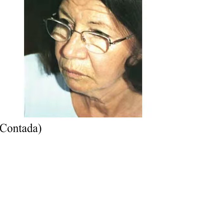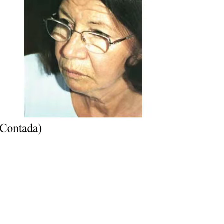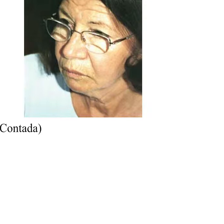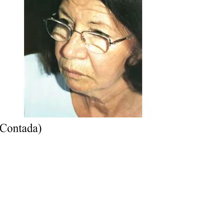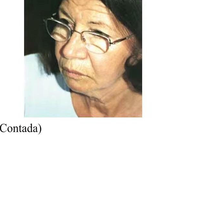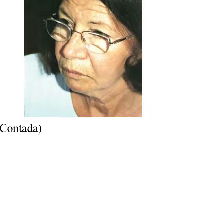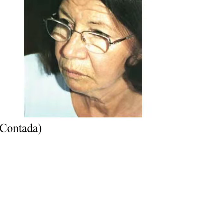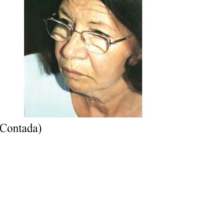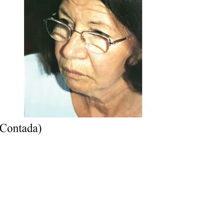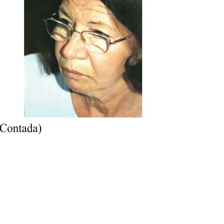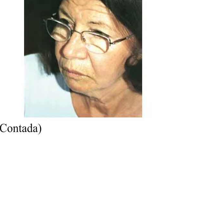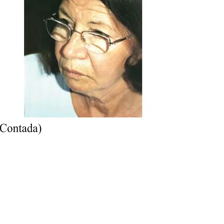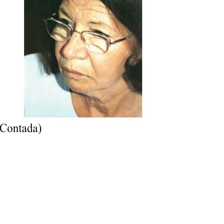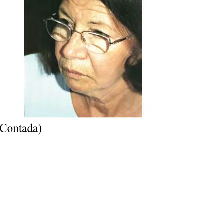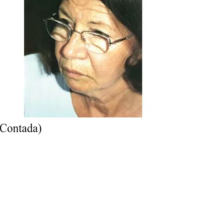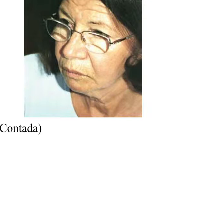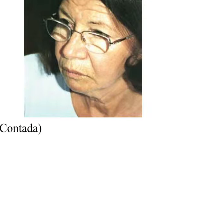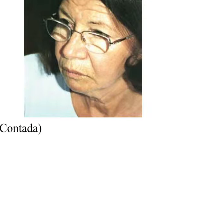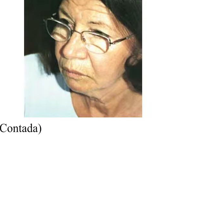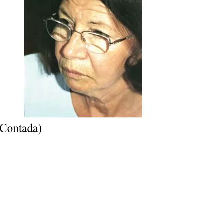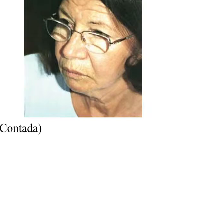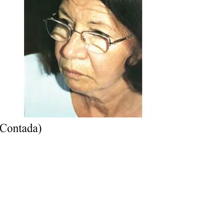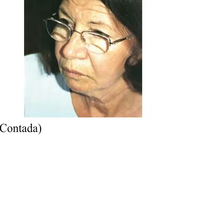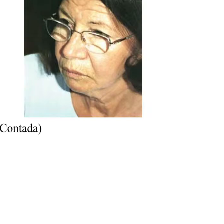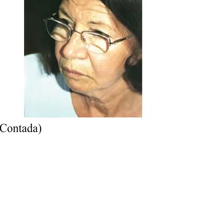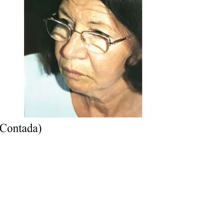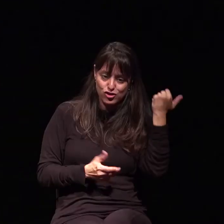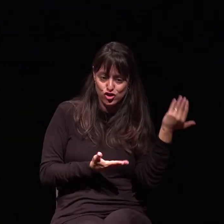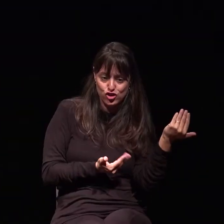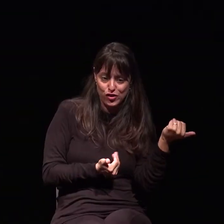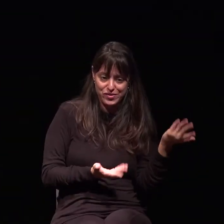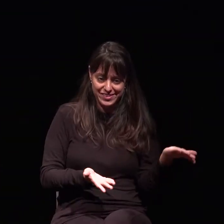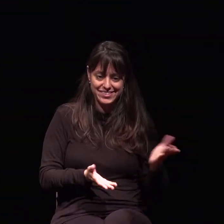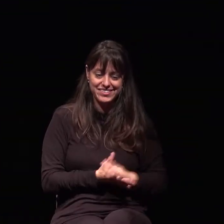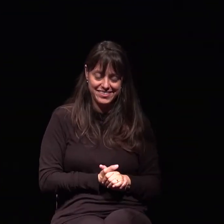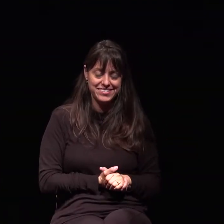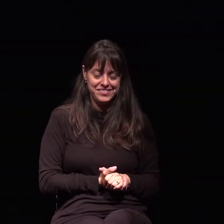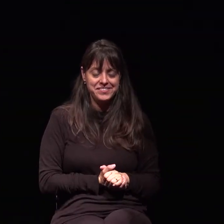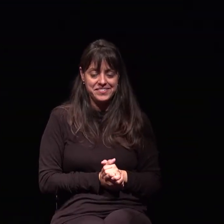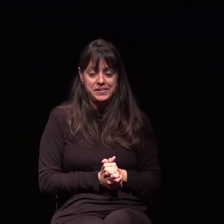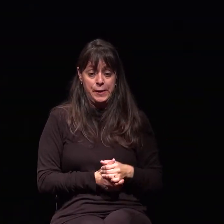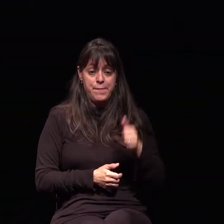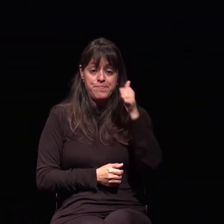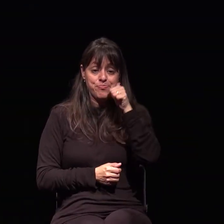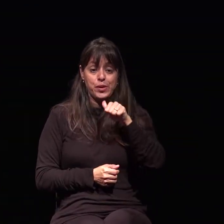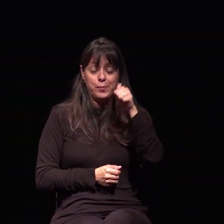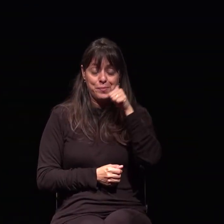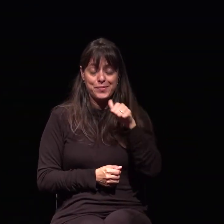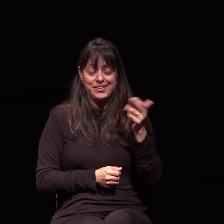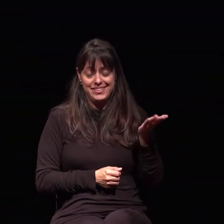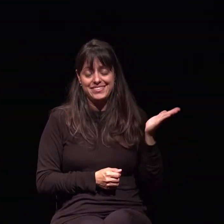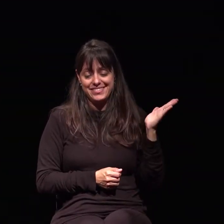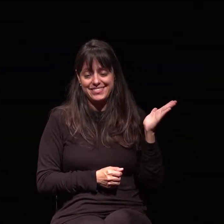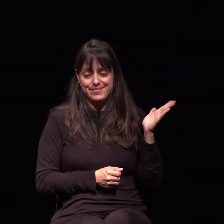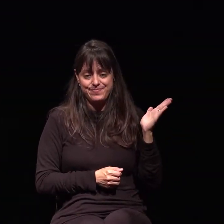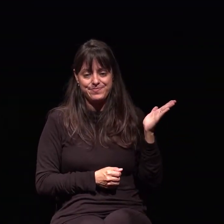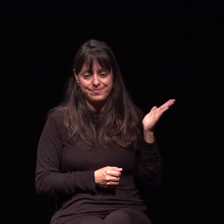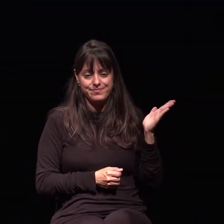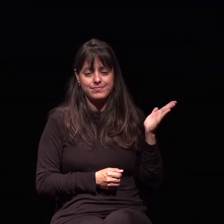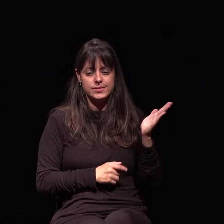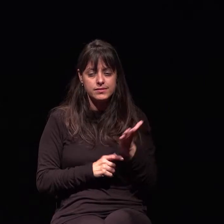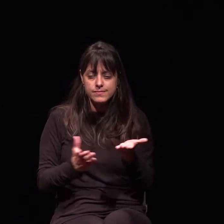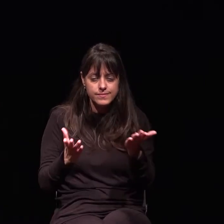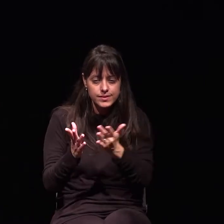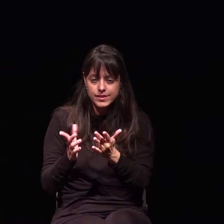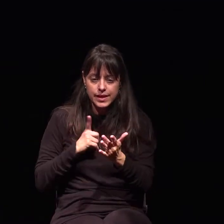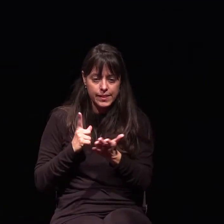assim, nossa, como é que ela fez tudo aquilo? Não, nós já fomos jovens. E aí, essa mulher, ela falou com os operários assim,